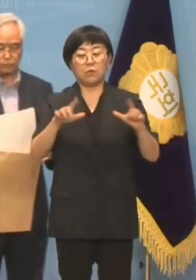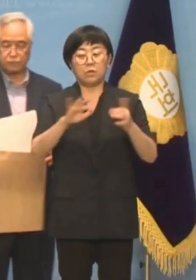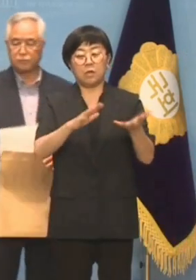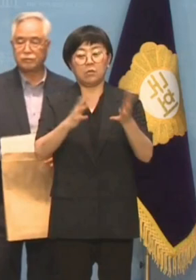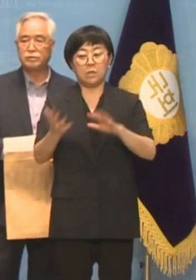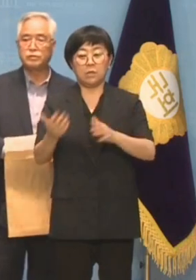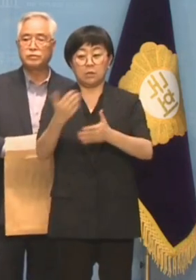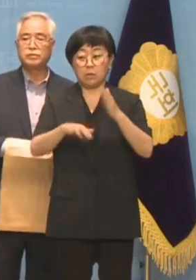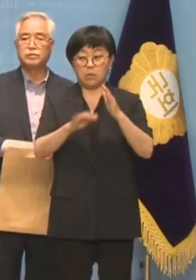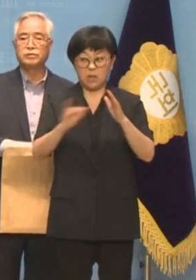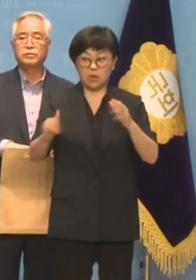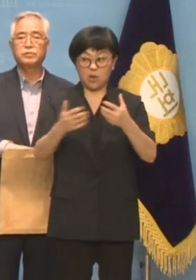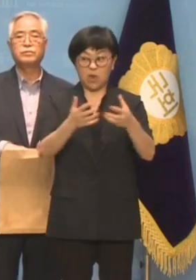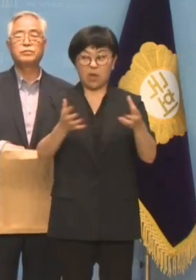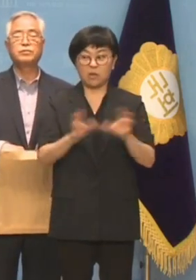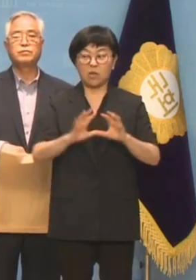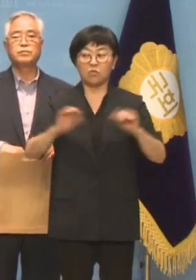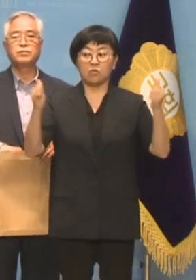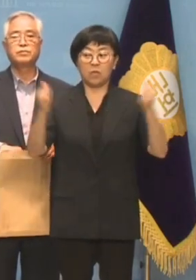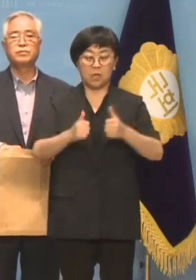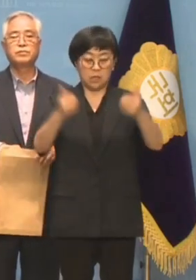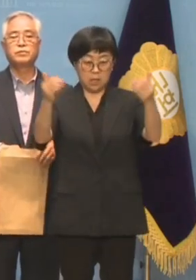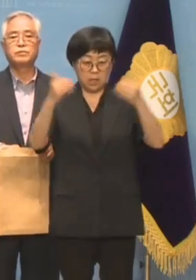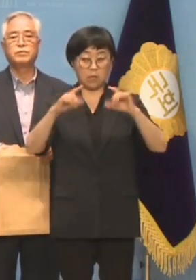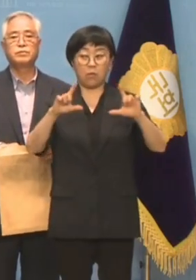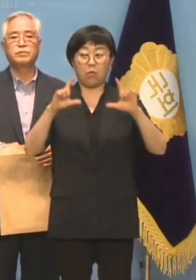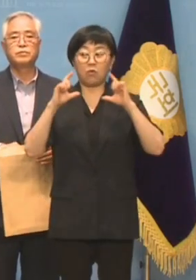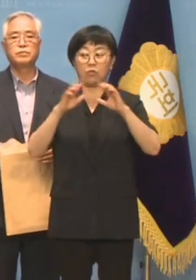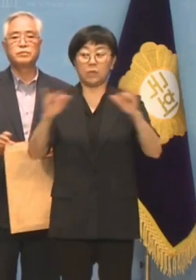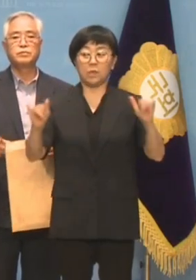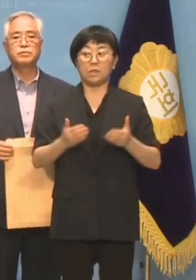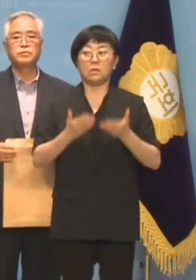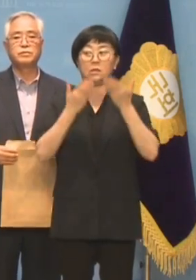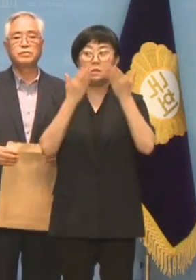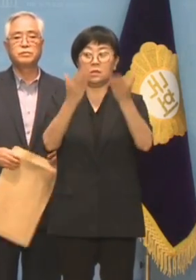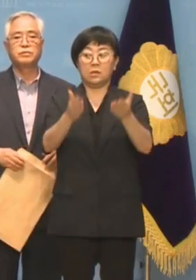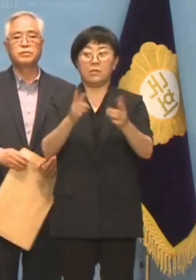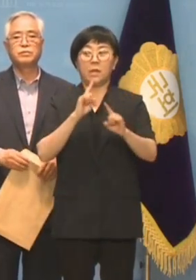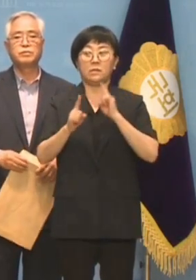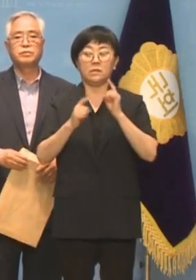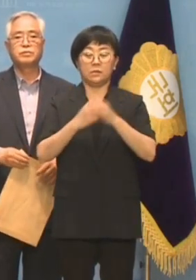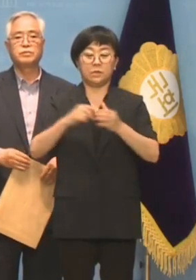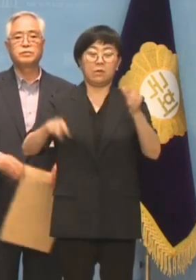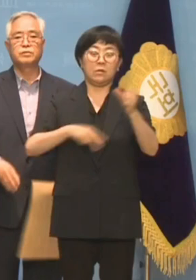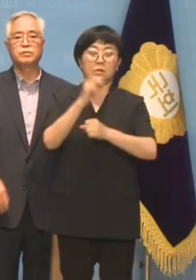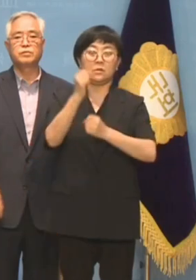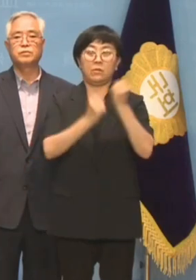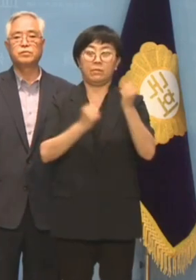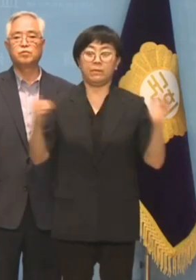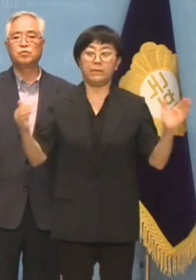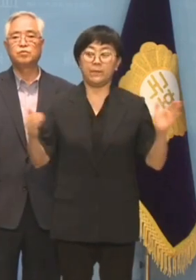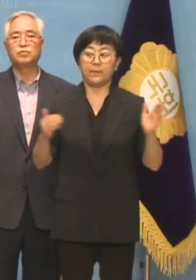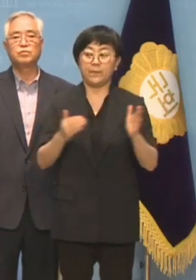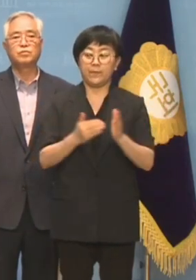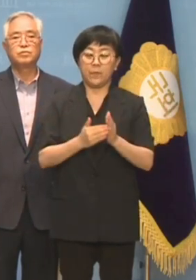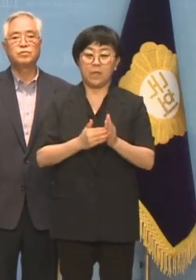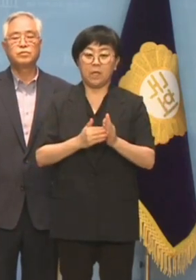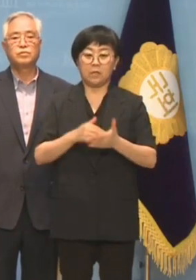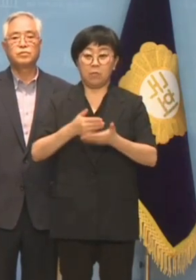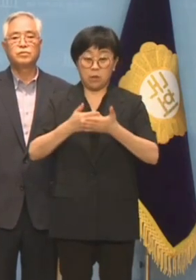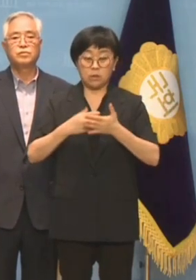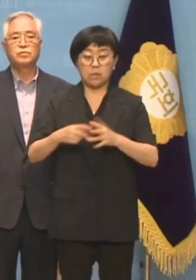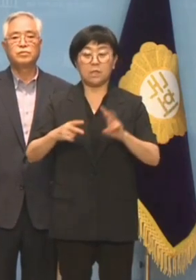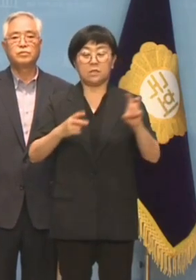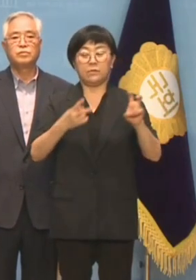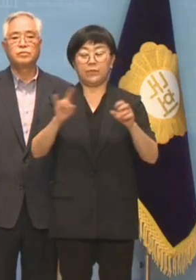전국유족회에서 국회를 향해 경고하고 국민께 드리는 말씀 기자회견을 마치도록 하겠습니다. 무겁게